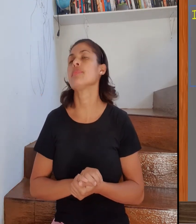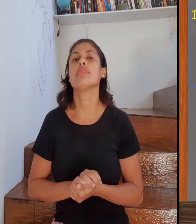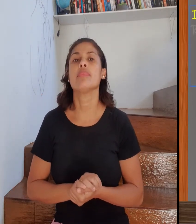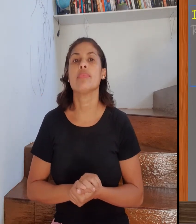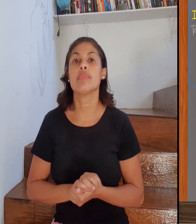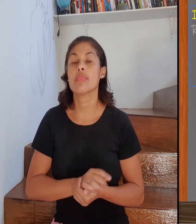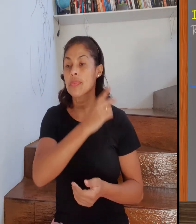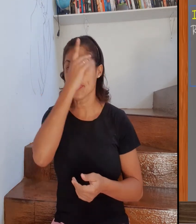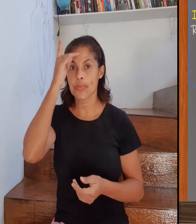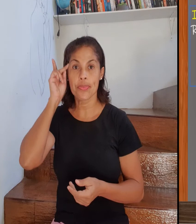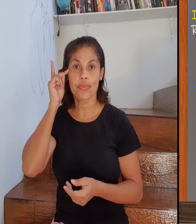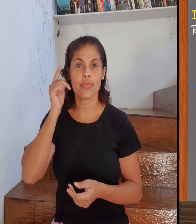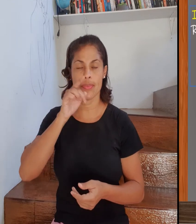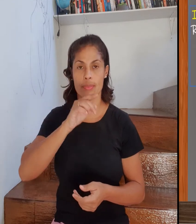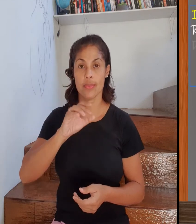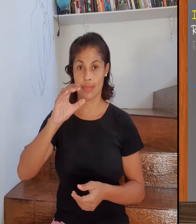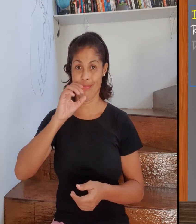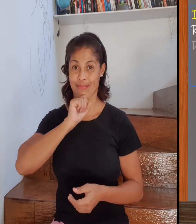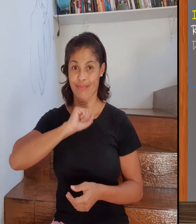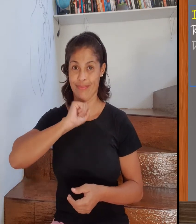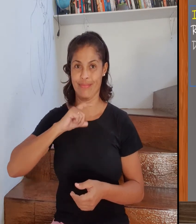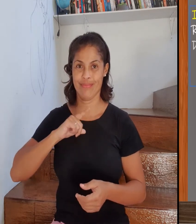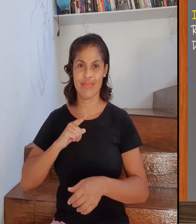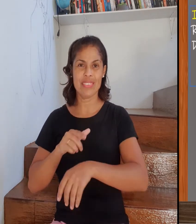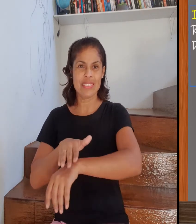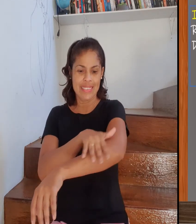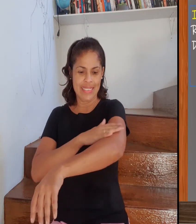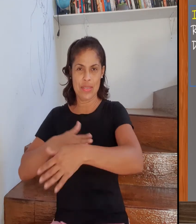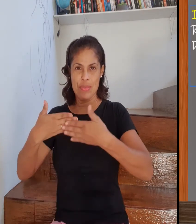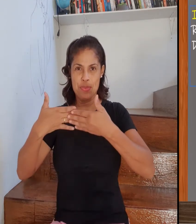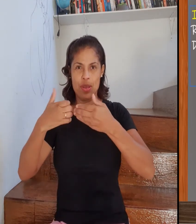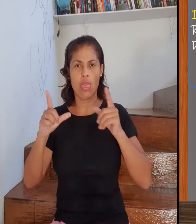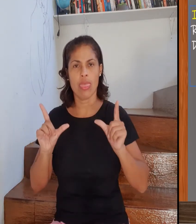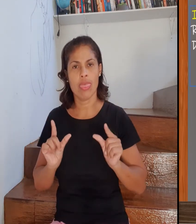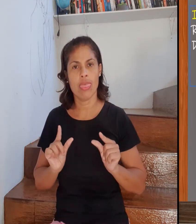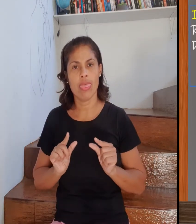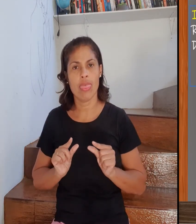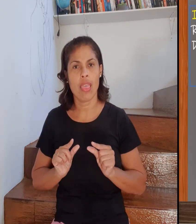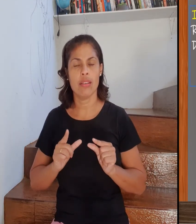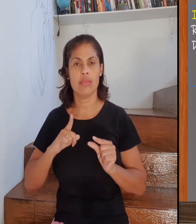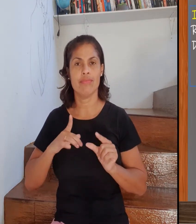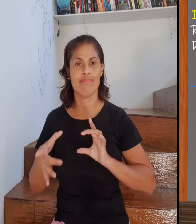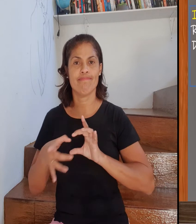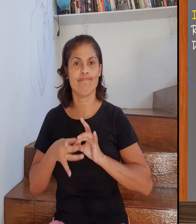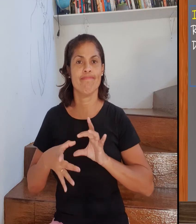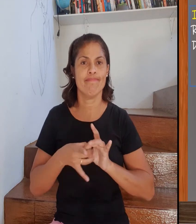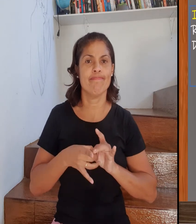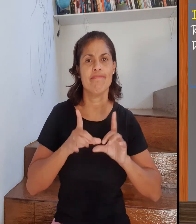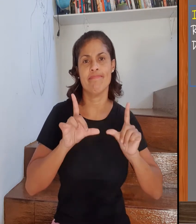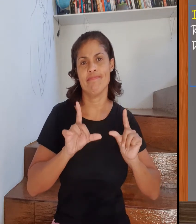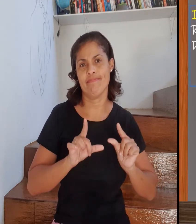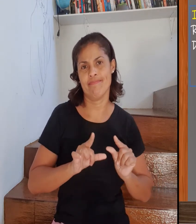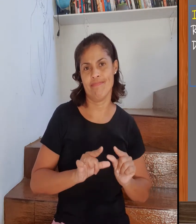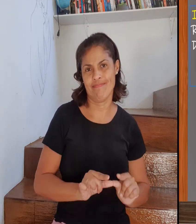Em idosos que apresentam redução da massa muscular, observamos uma diminuição da ligação de fármacos de